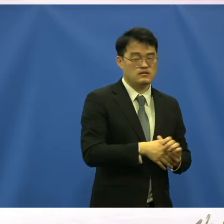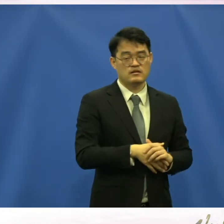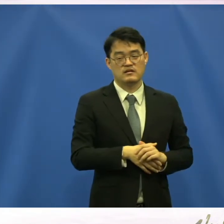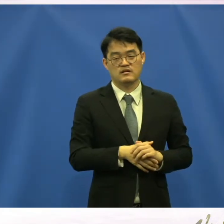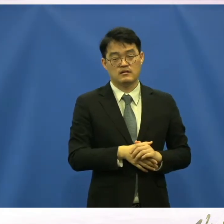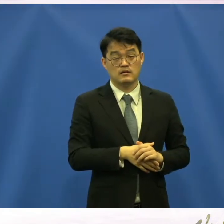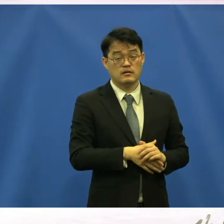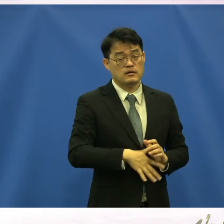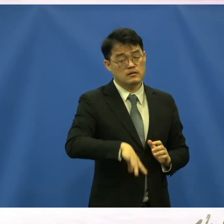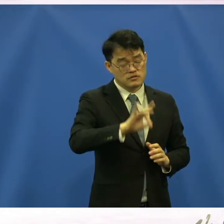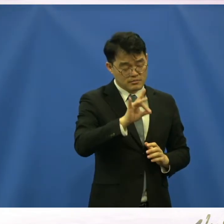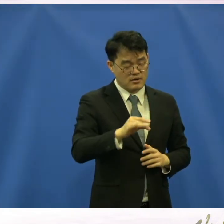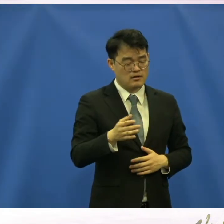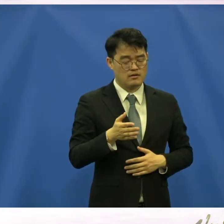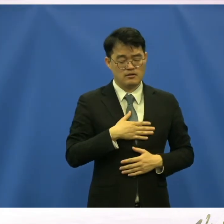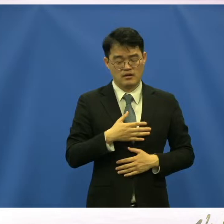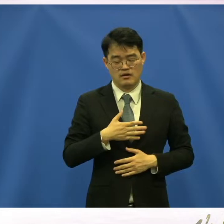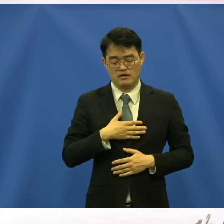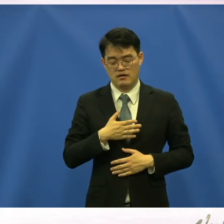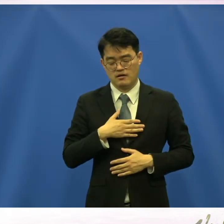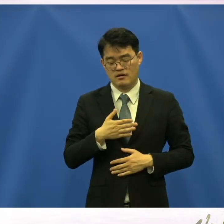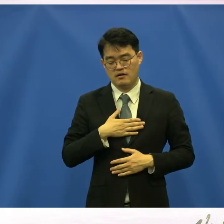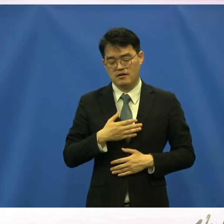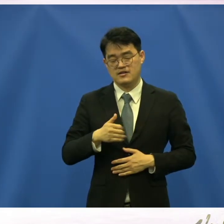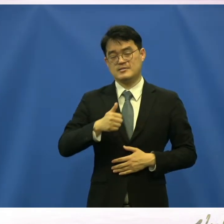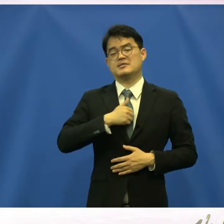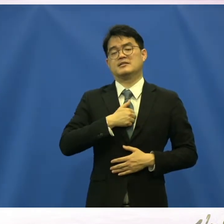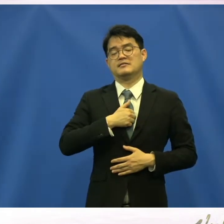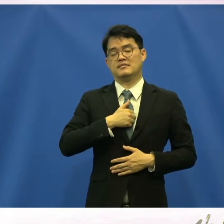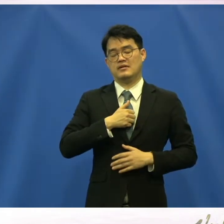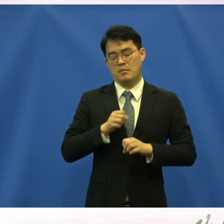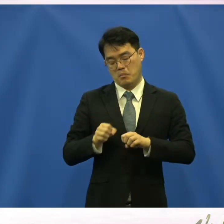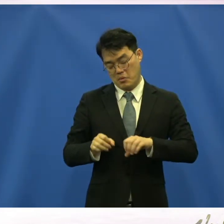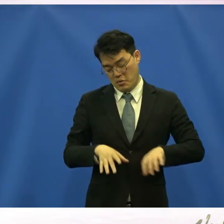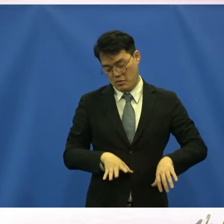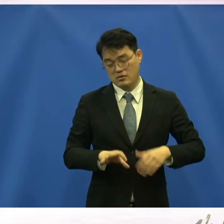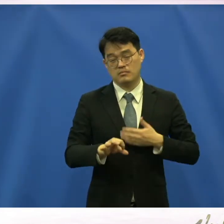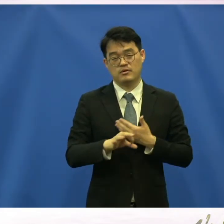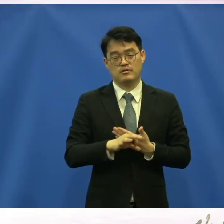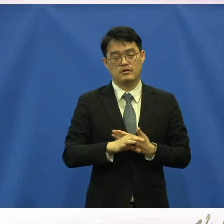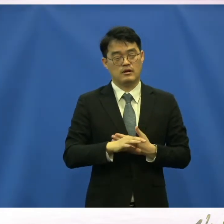같아 보이지만 자아가 죽어보세요. 나중에 무슨 일이 일어나는지 사람들이 두려워합니다.